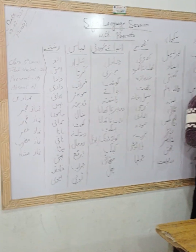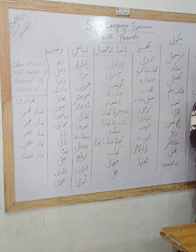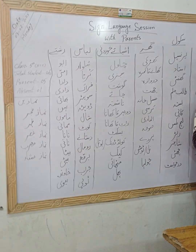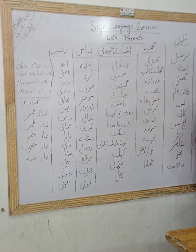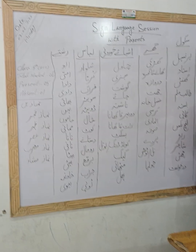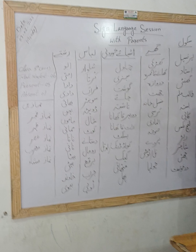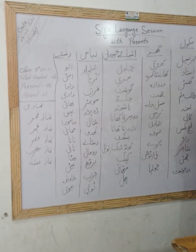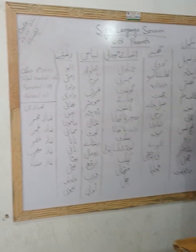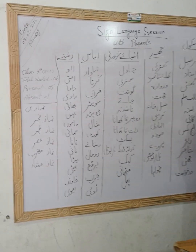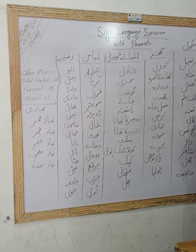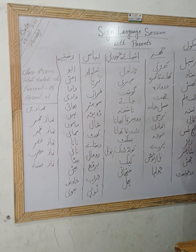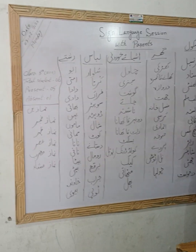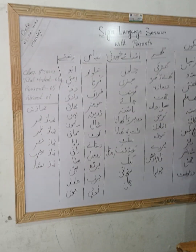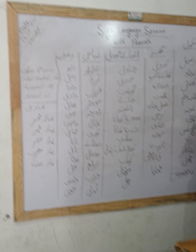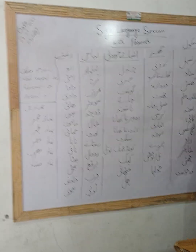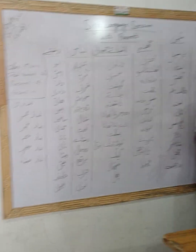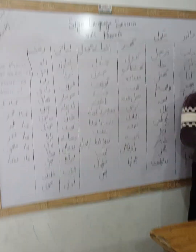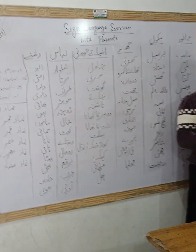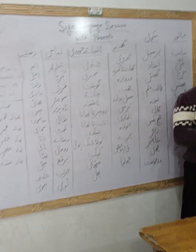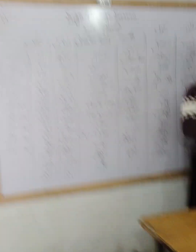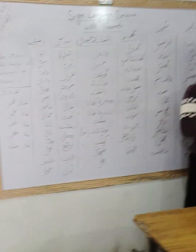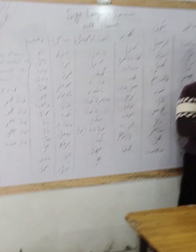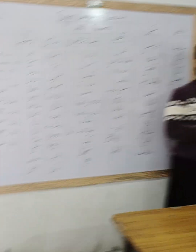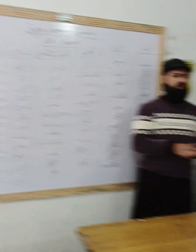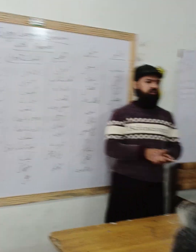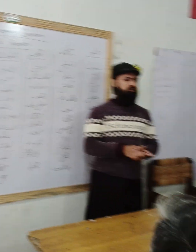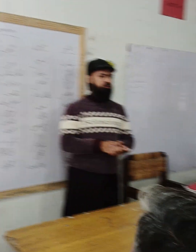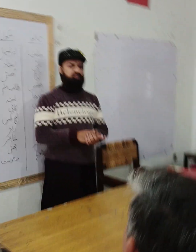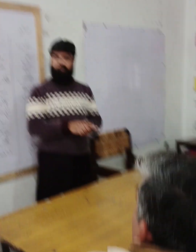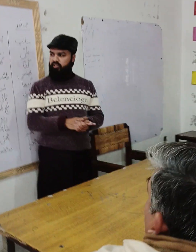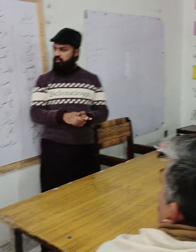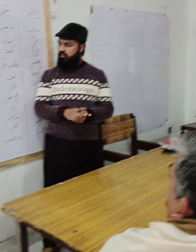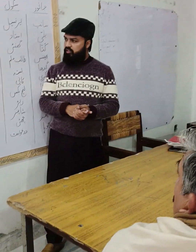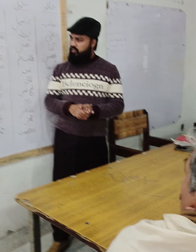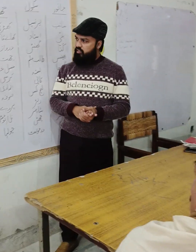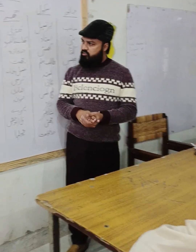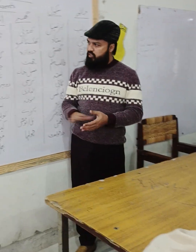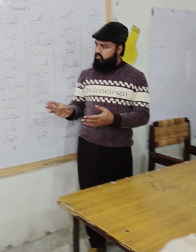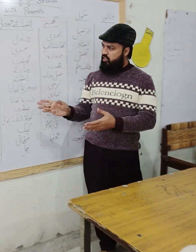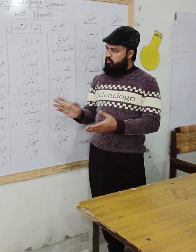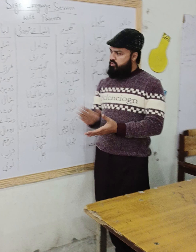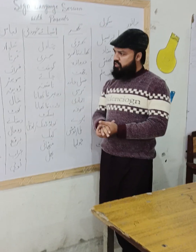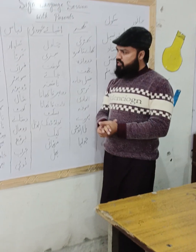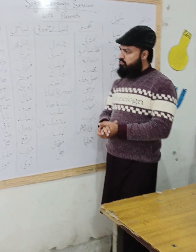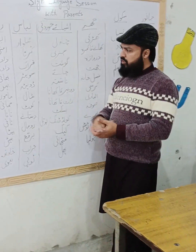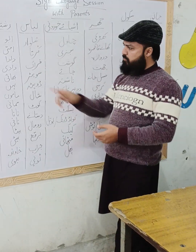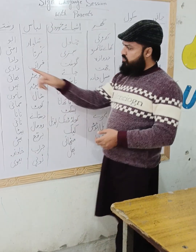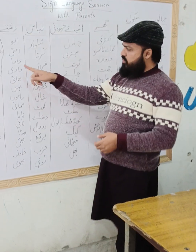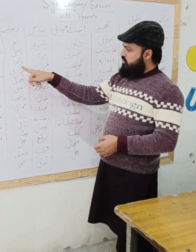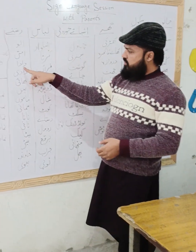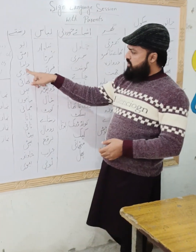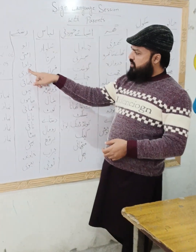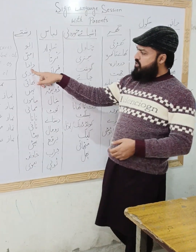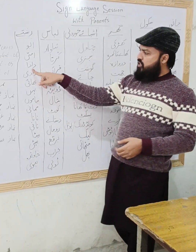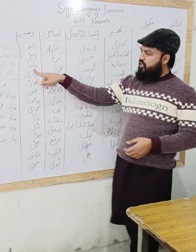तो वो किसी दूसरे शहर में जाएंगे तो फिर वो उनके लिए बातचीत करना मुश्किल हो जाएगा। इस वजह से आपको ये रखा हुआ है। दादा का इशारा